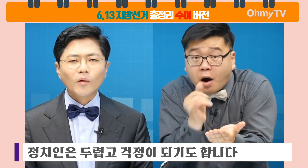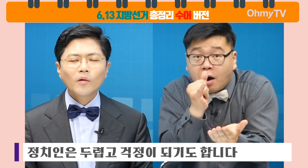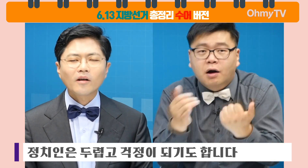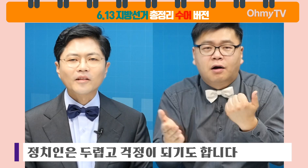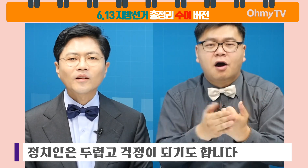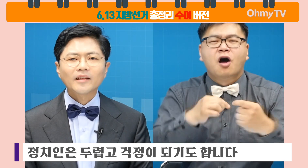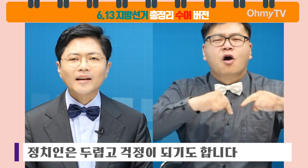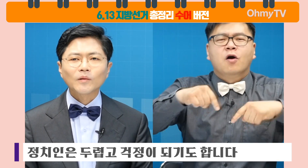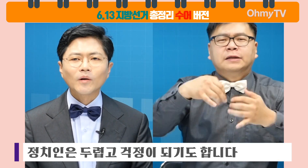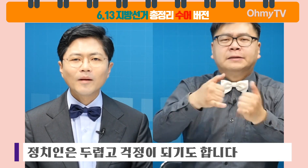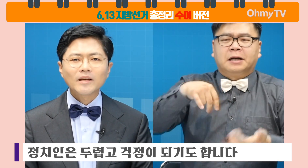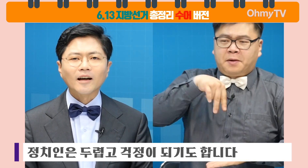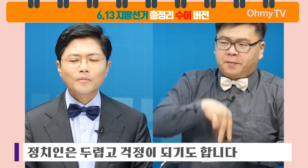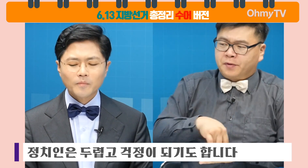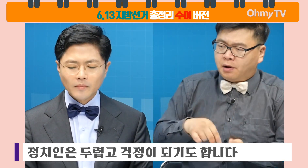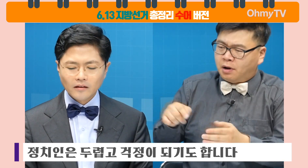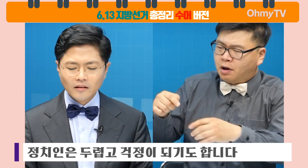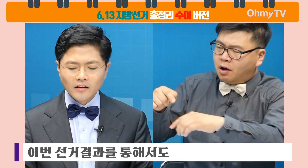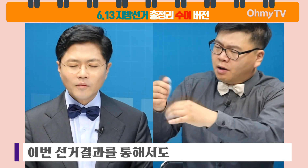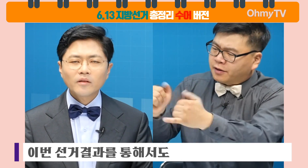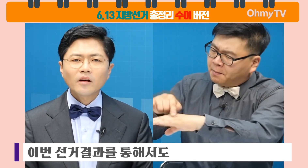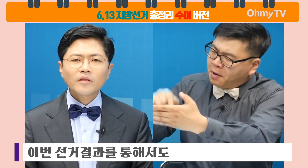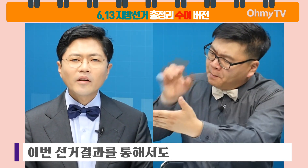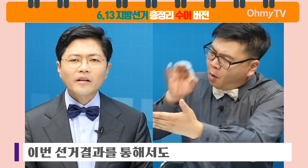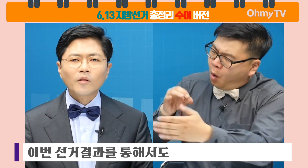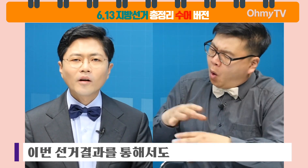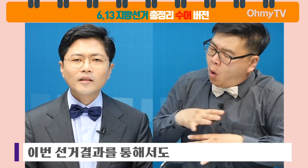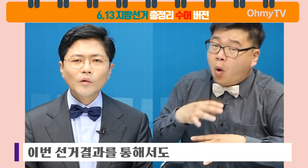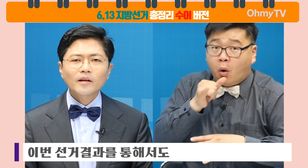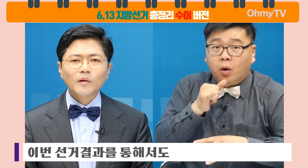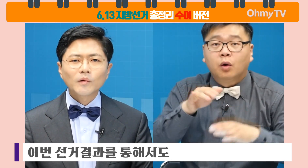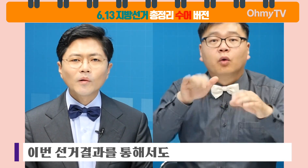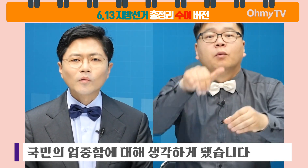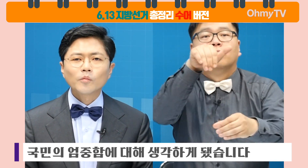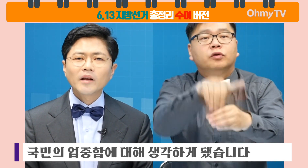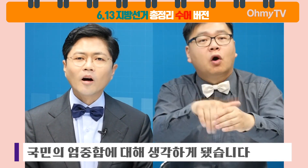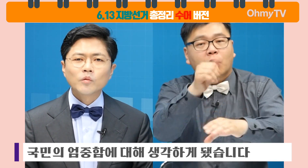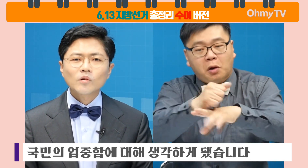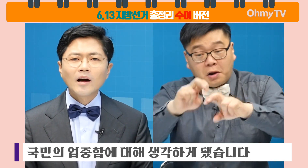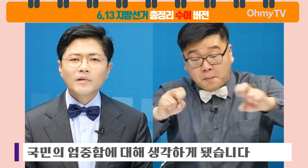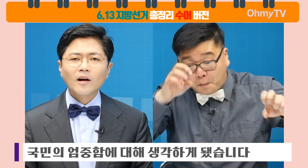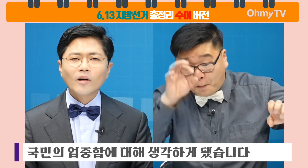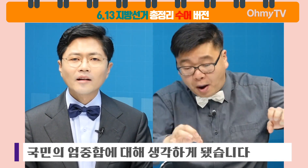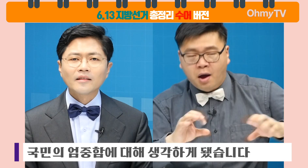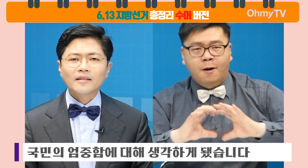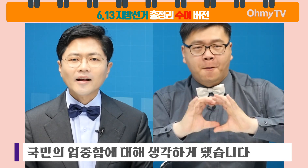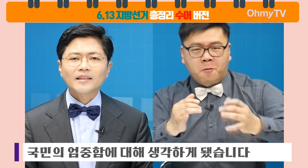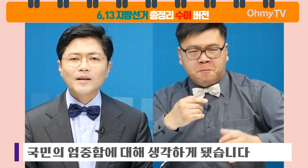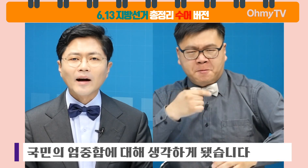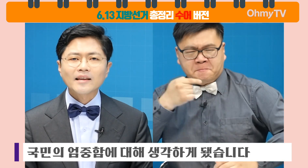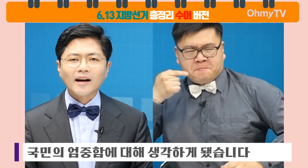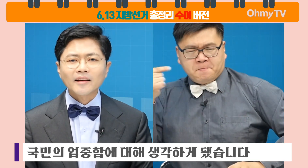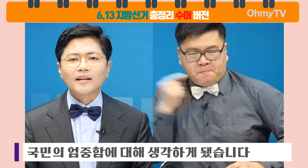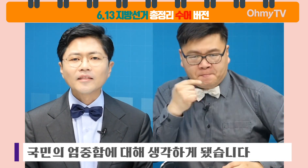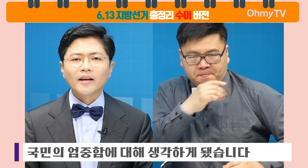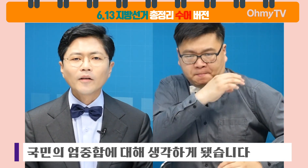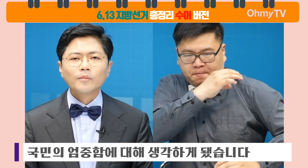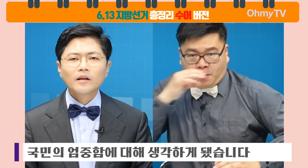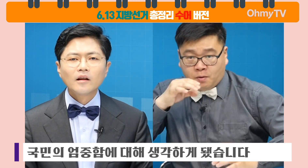두렵고 걱정되기도 합니다. 이번 선거의 결과를 통해서도 국민의 엄중함이라고 하는 생각들을 많이 갖게 되는데요.